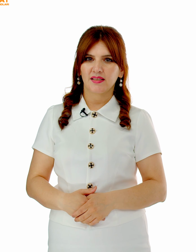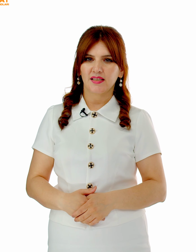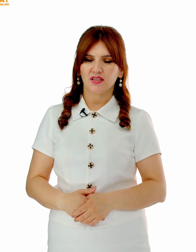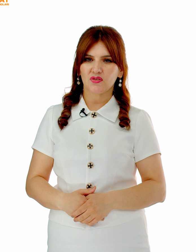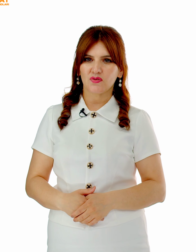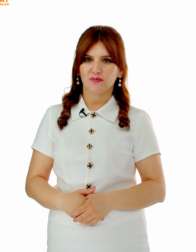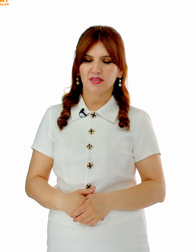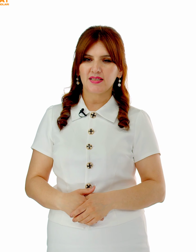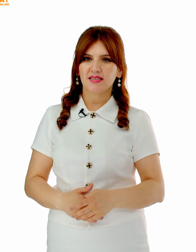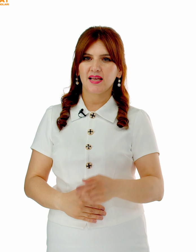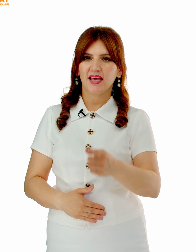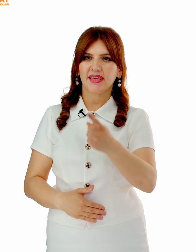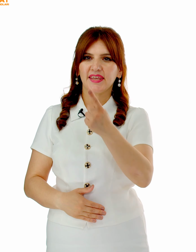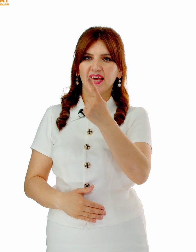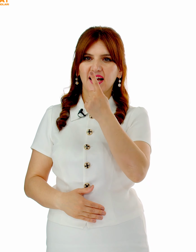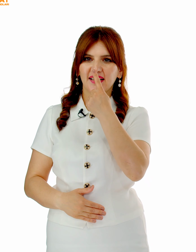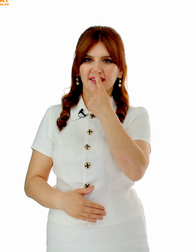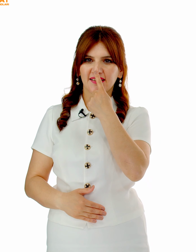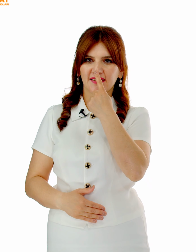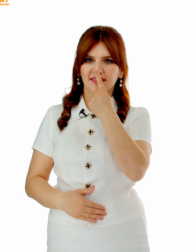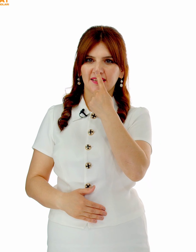Keyingi so'zimiz yaqin.